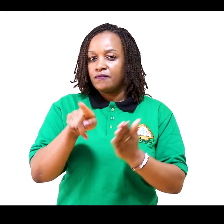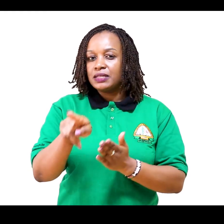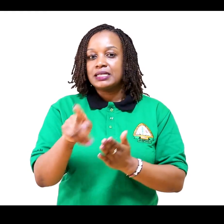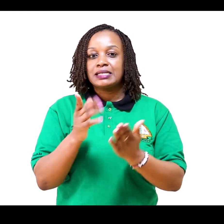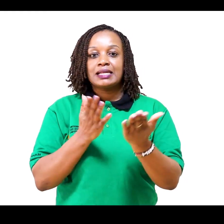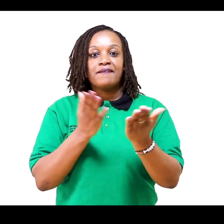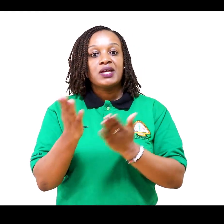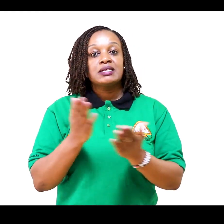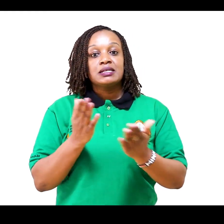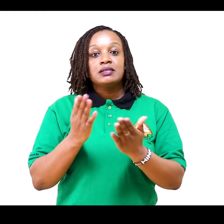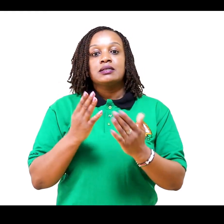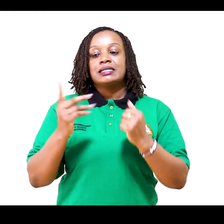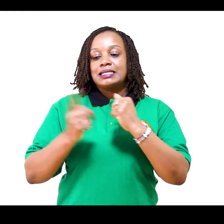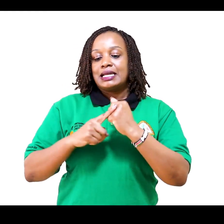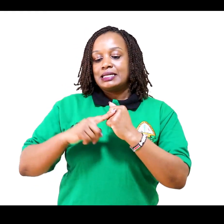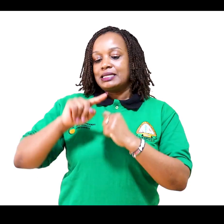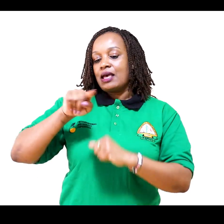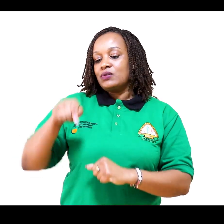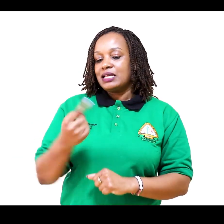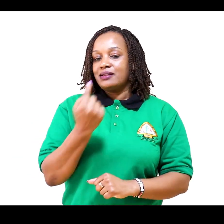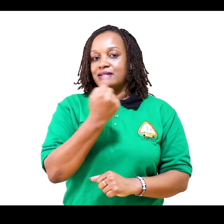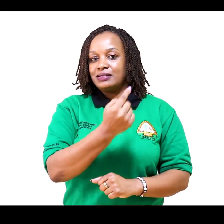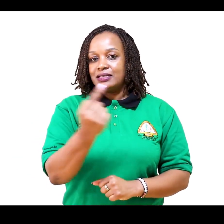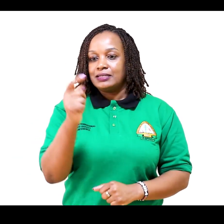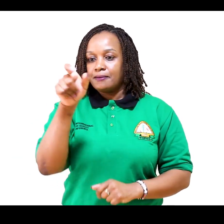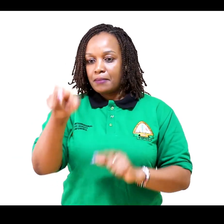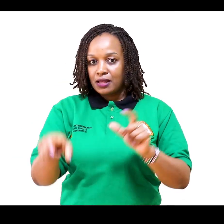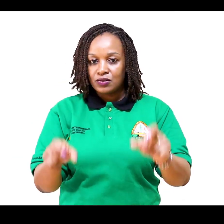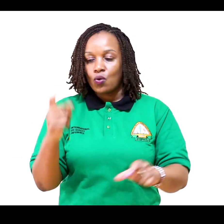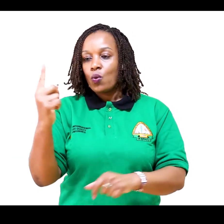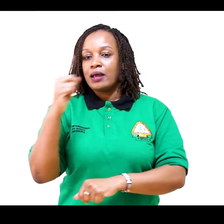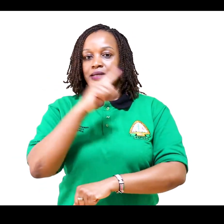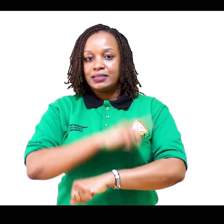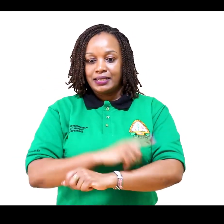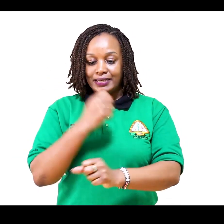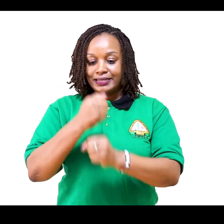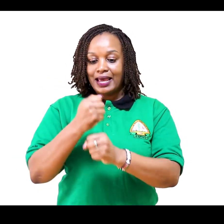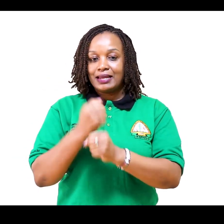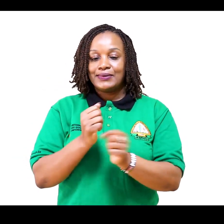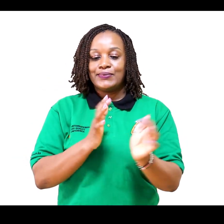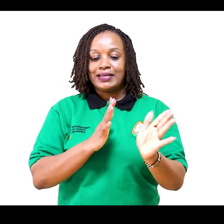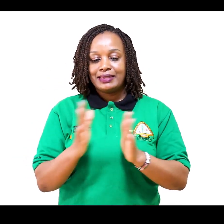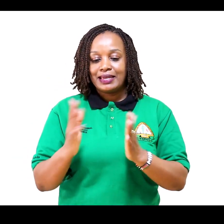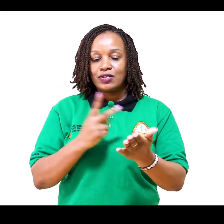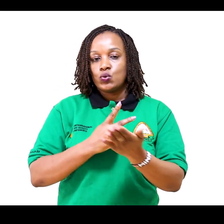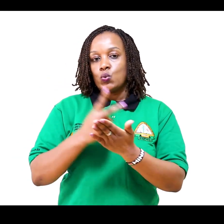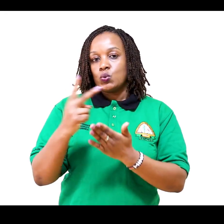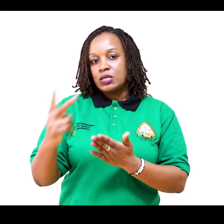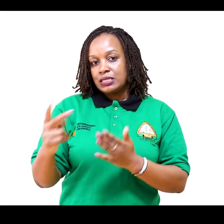Gharama ya huduma hii ni shilingi 6,000 kwa kila mtu kwa siku na hufanyika ndani ya wiki 2 baada ya